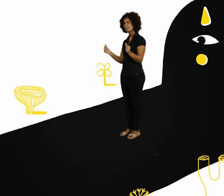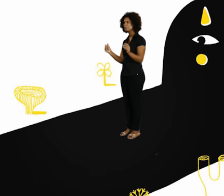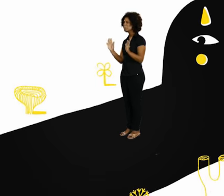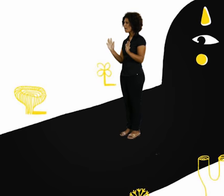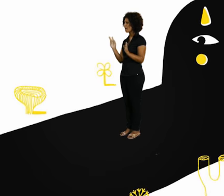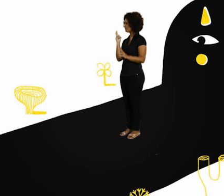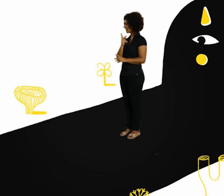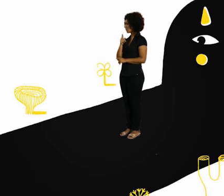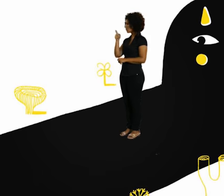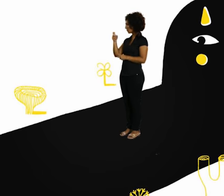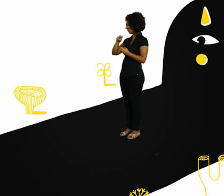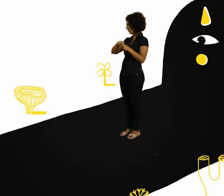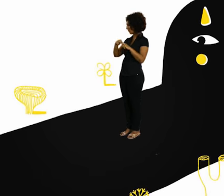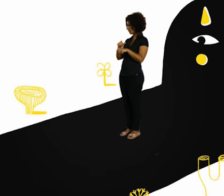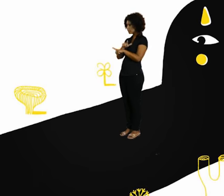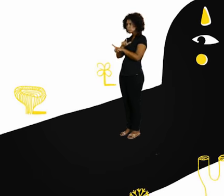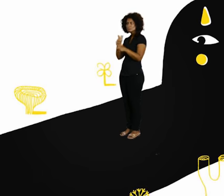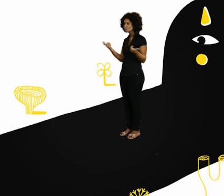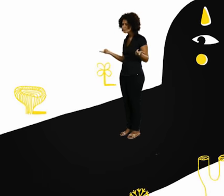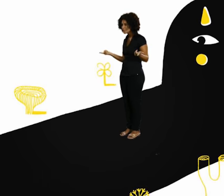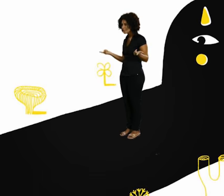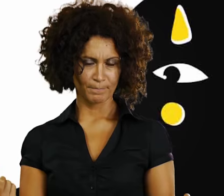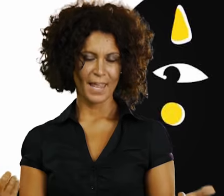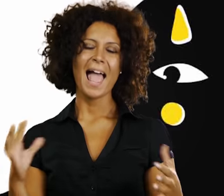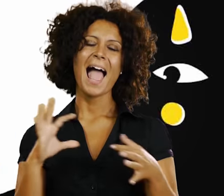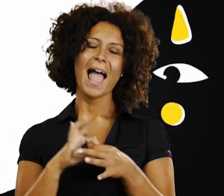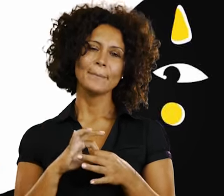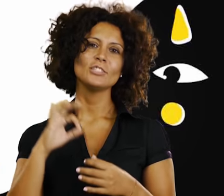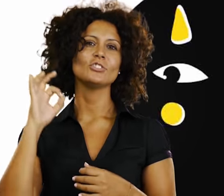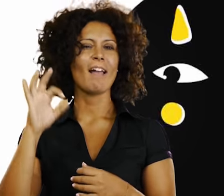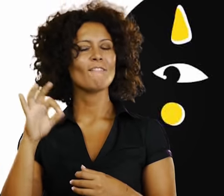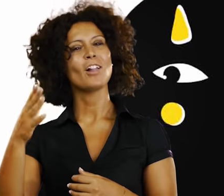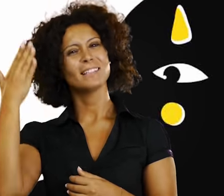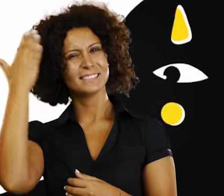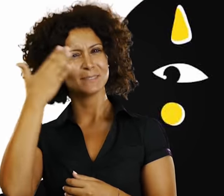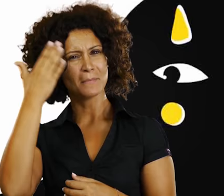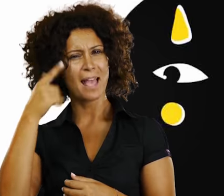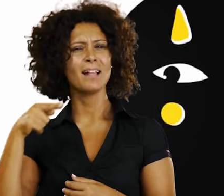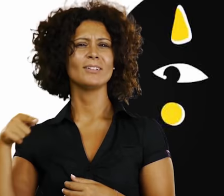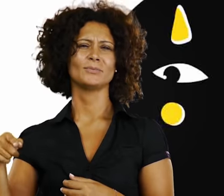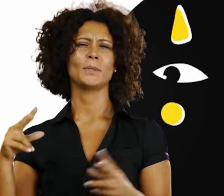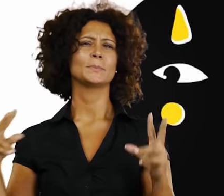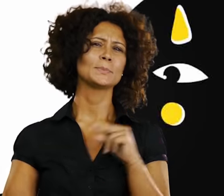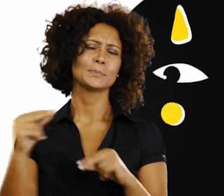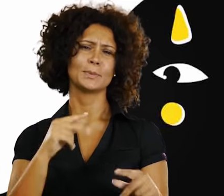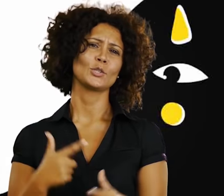il fatto è che tu non hai problemi.» Gli amici a volte sbagliano e parlano